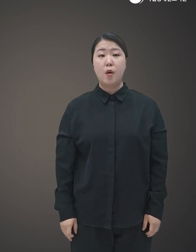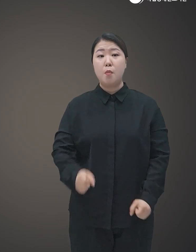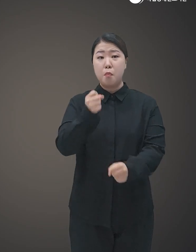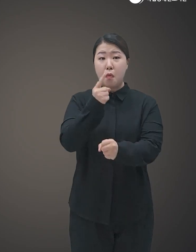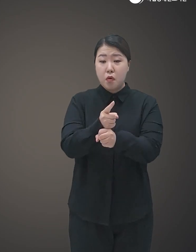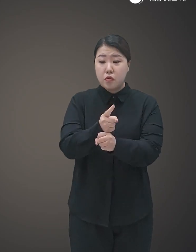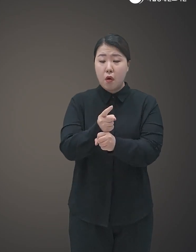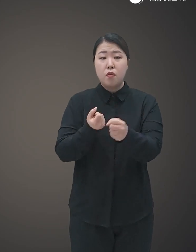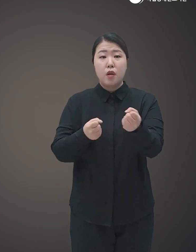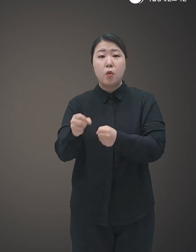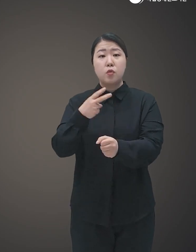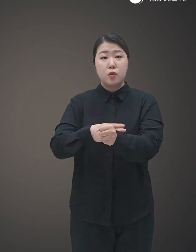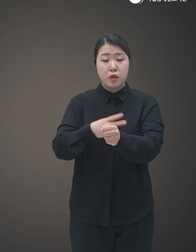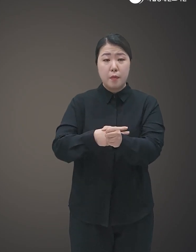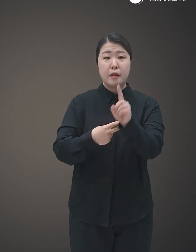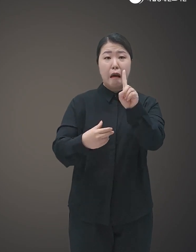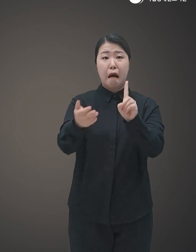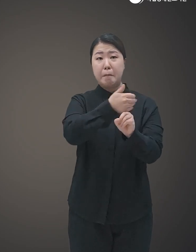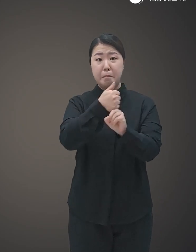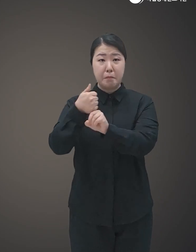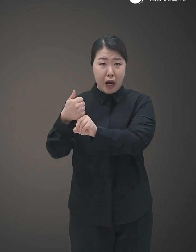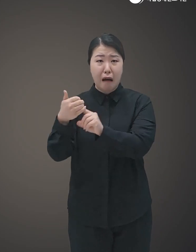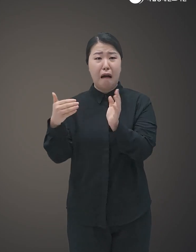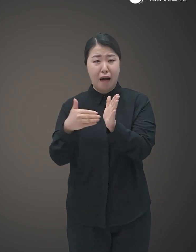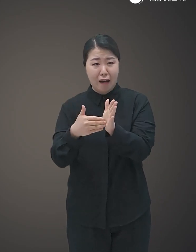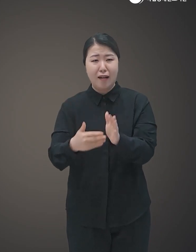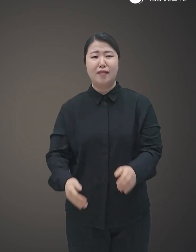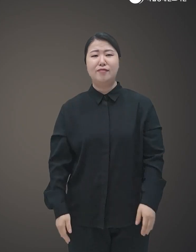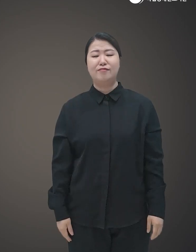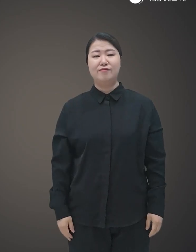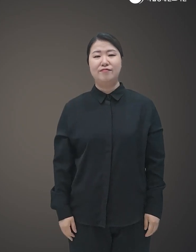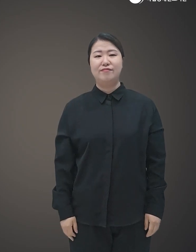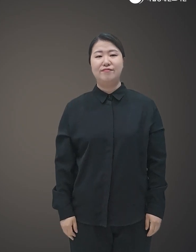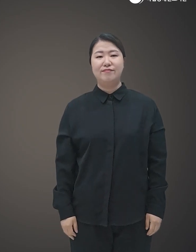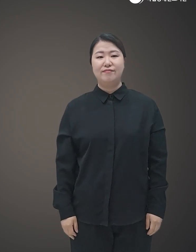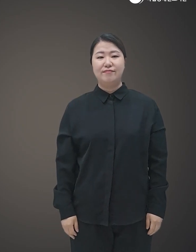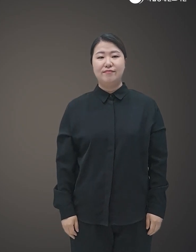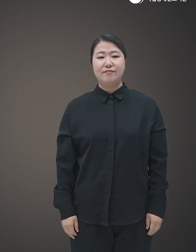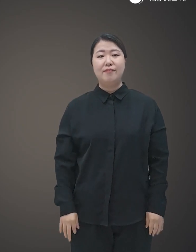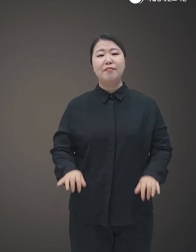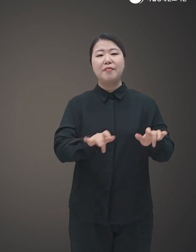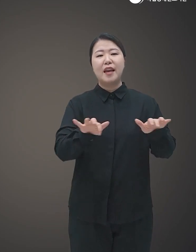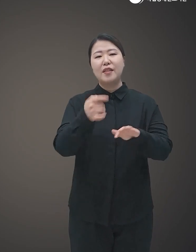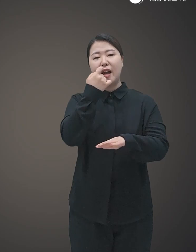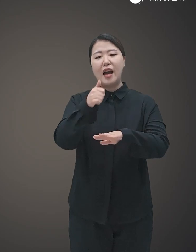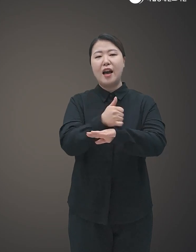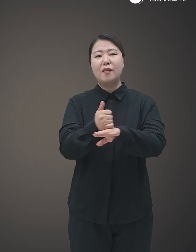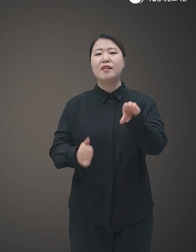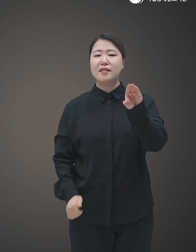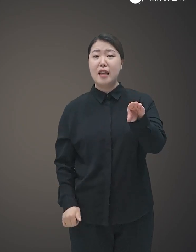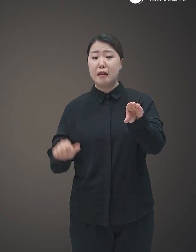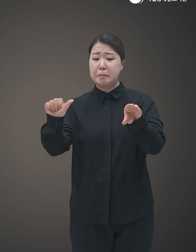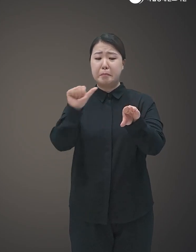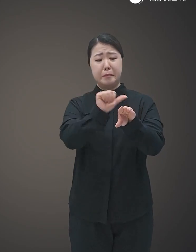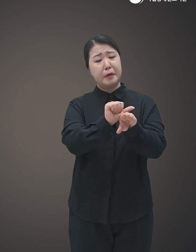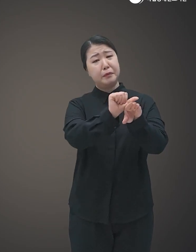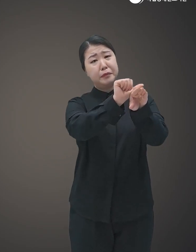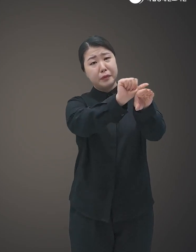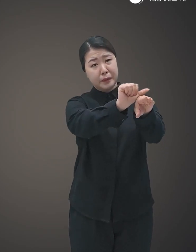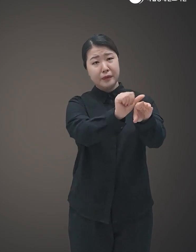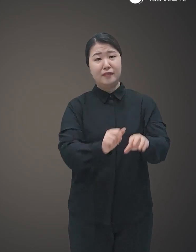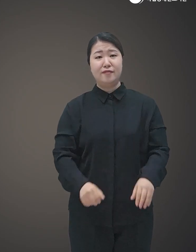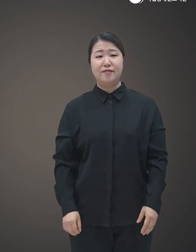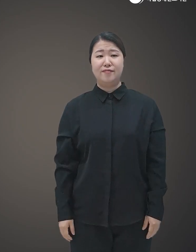벌써 한 마리는 태권도 사범님 큰 손에 잡히고, 피아노 학원 차에